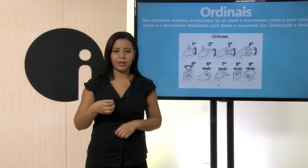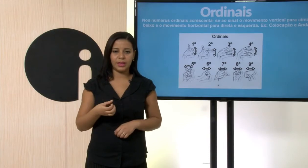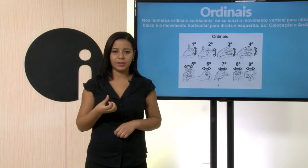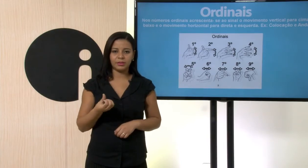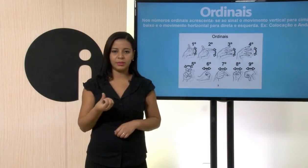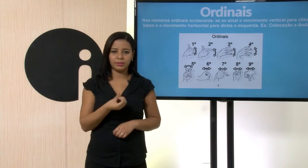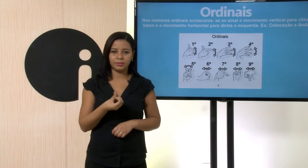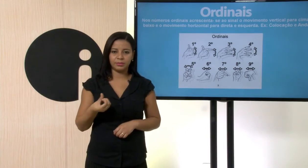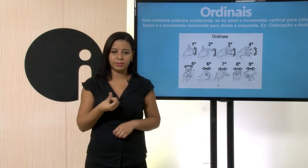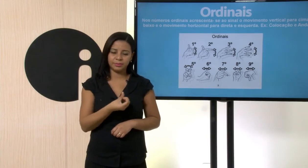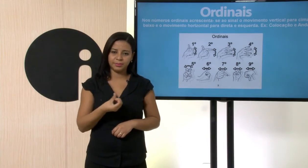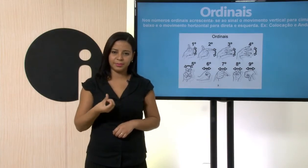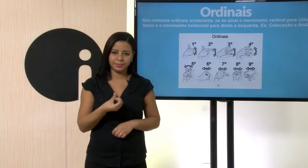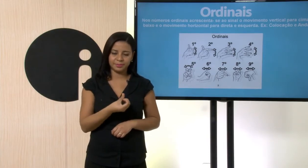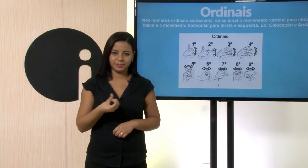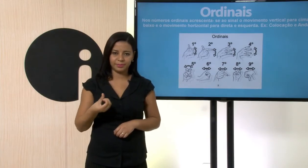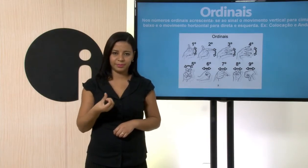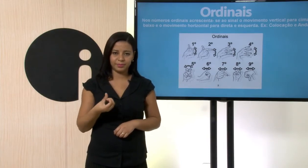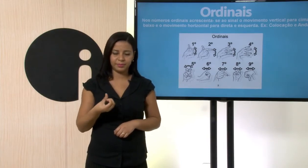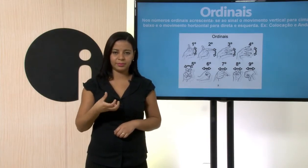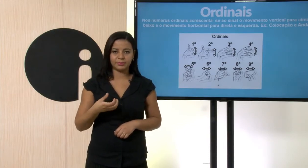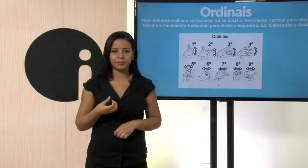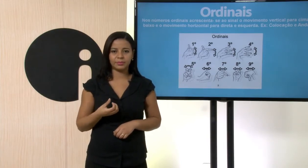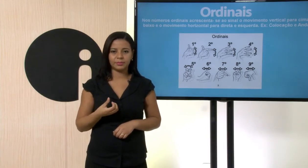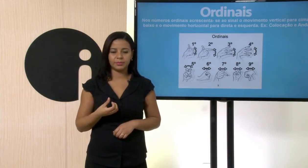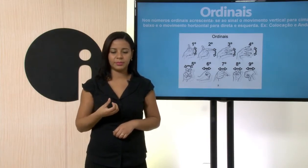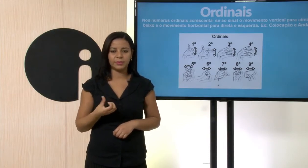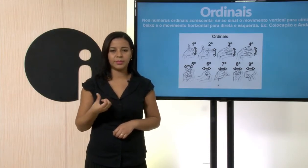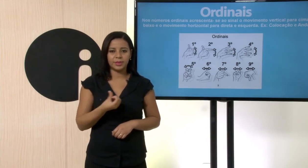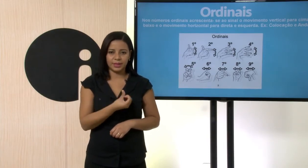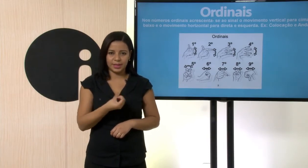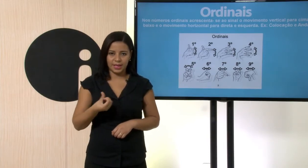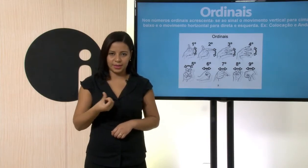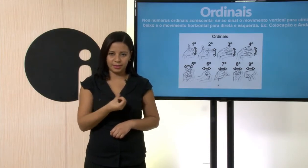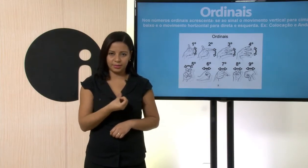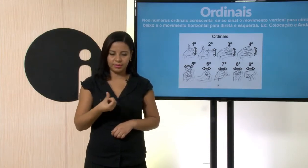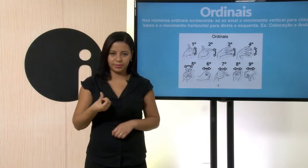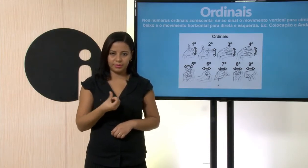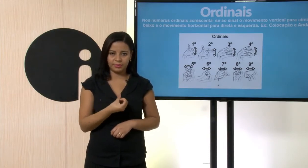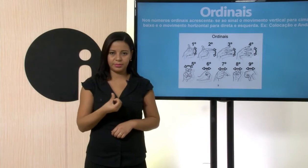sexto, sexto,